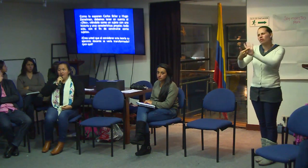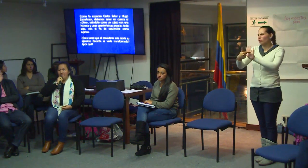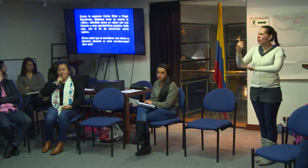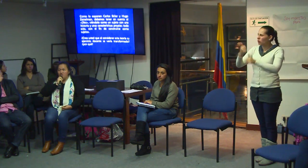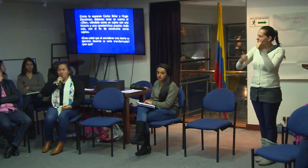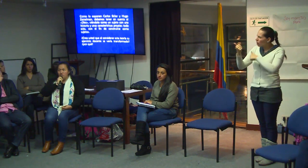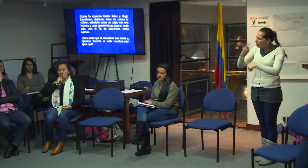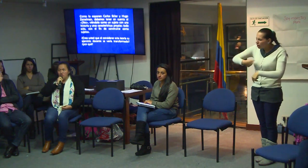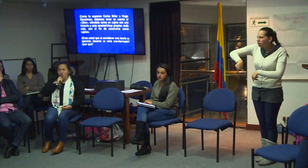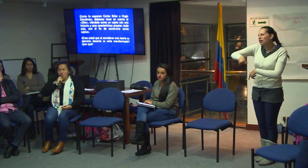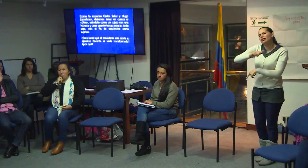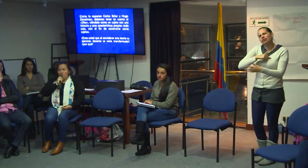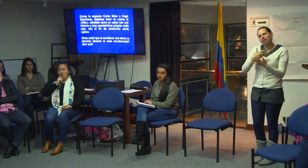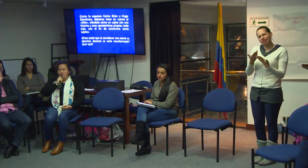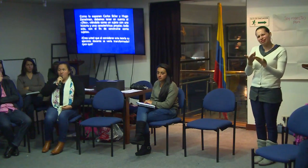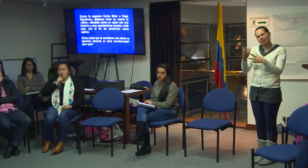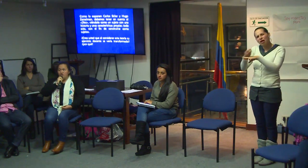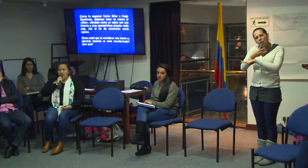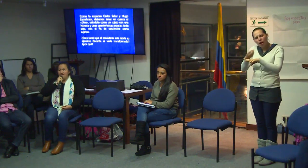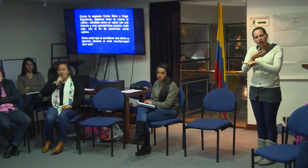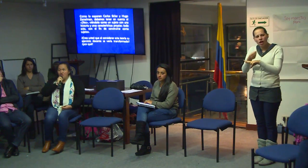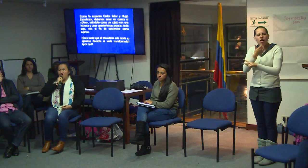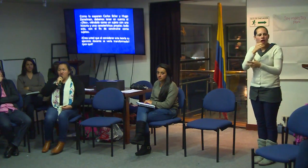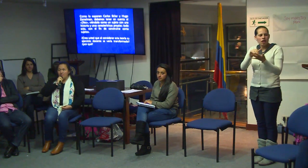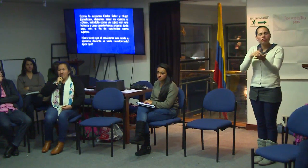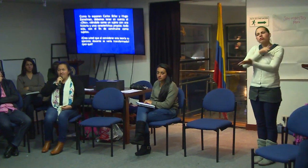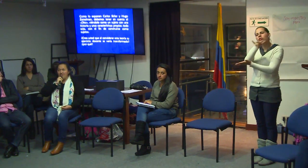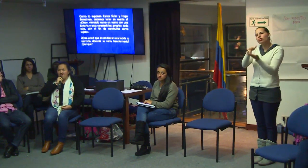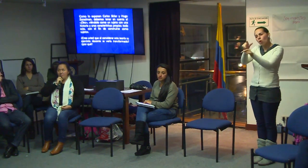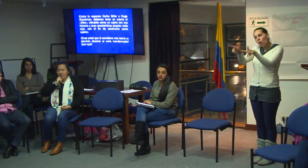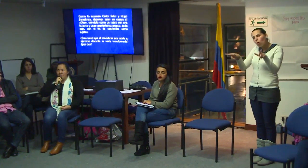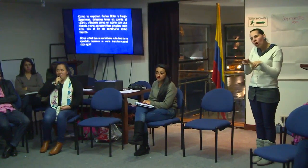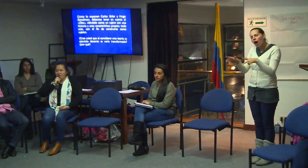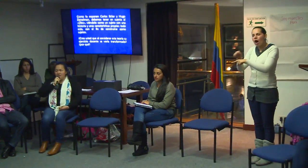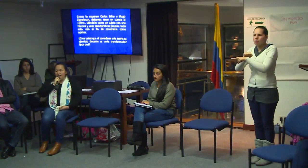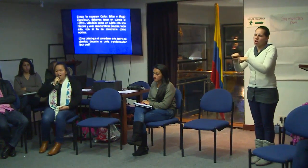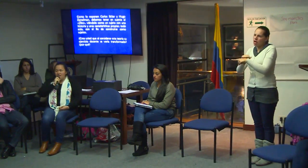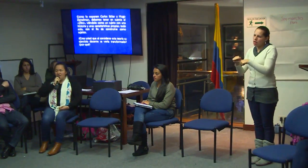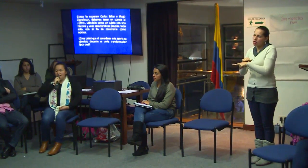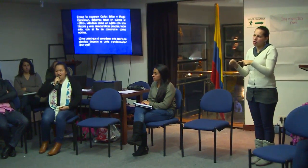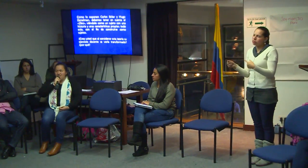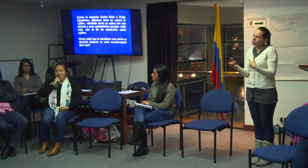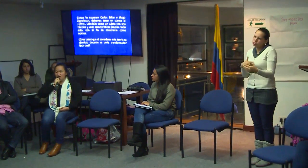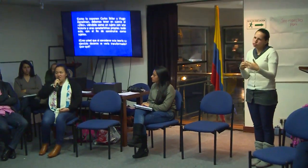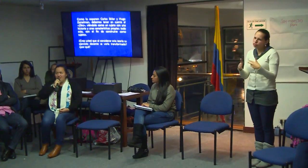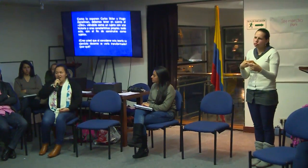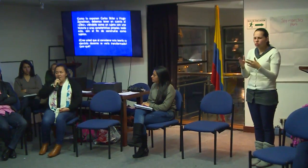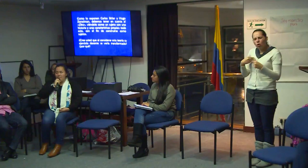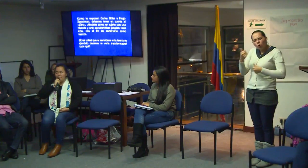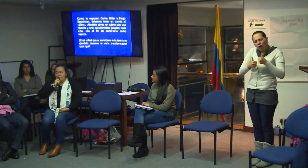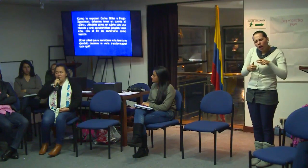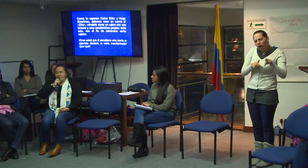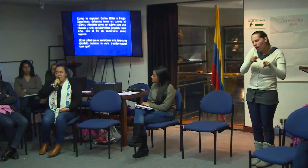como maestros cuando llegamos al sitio de nuestra práctica, independientemente del sitio que